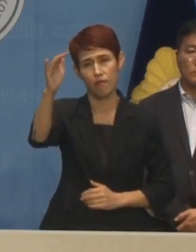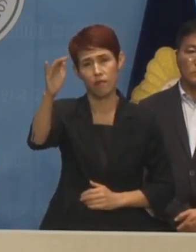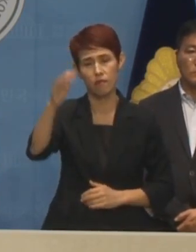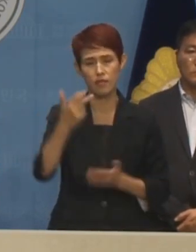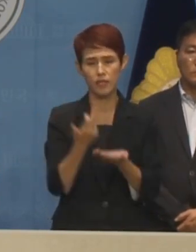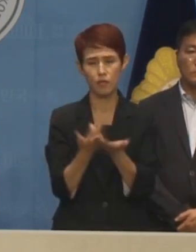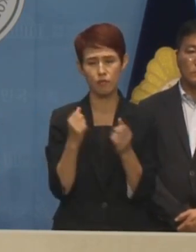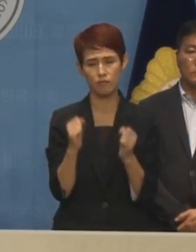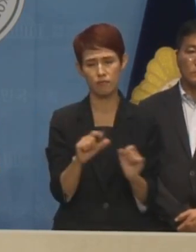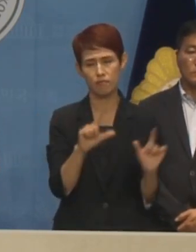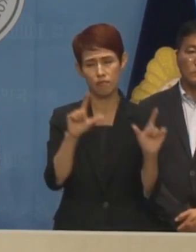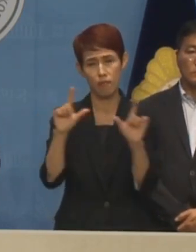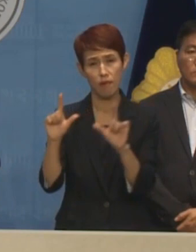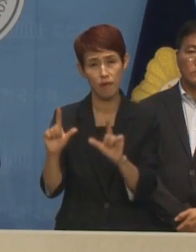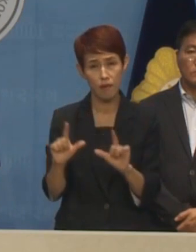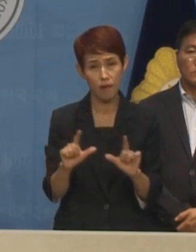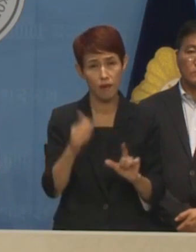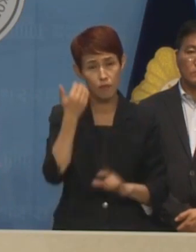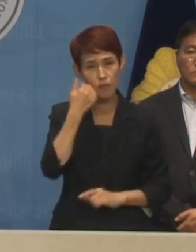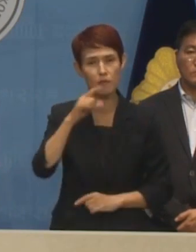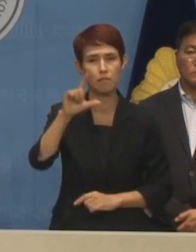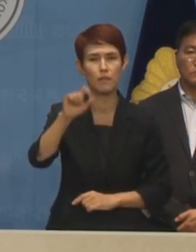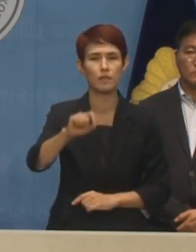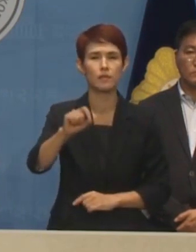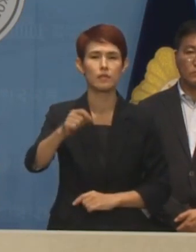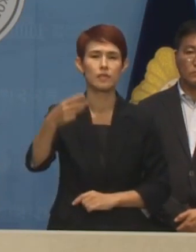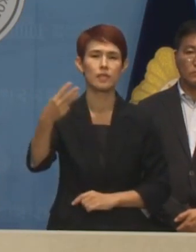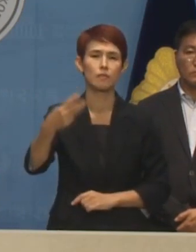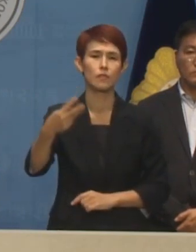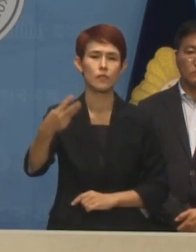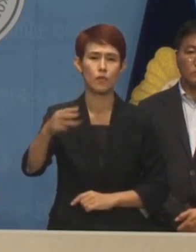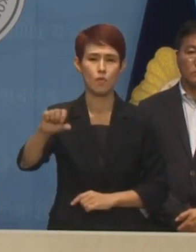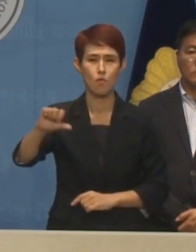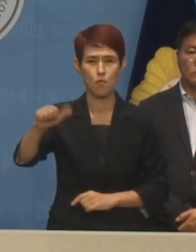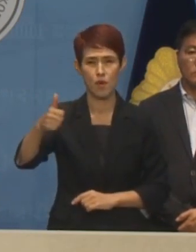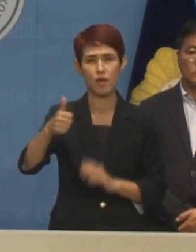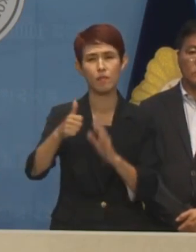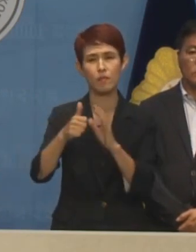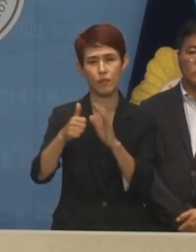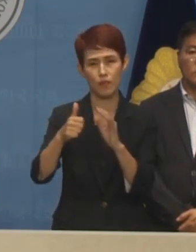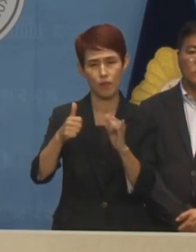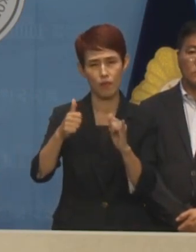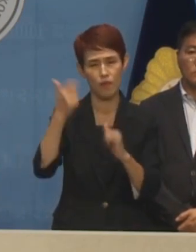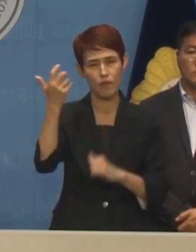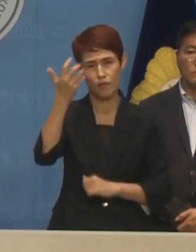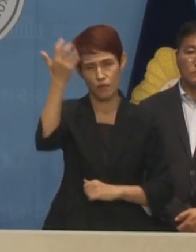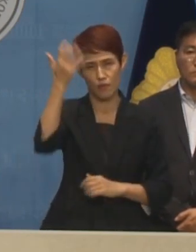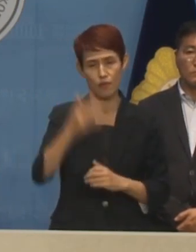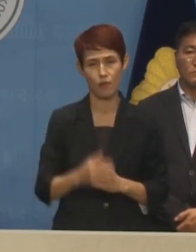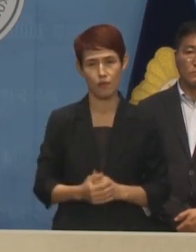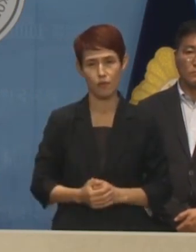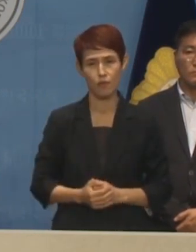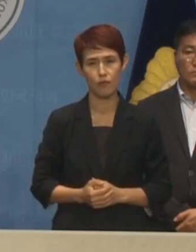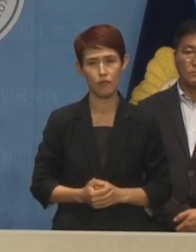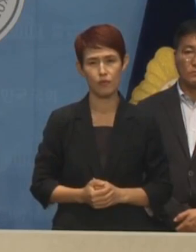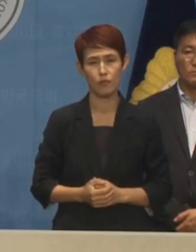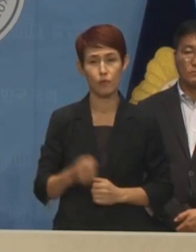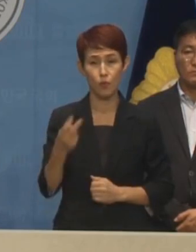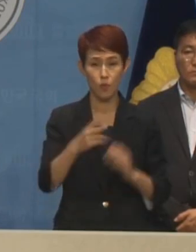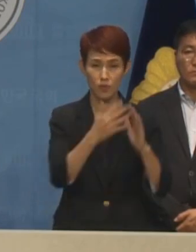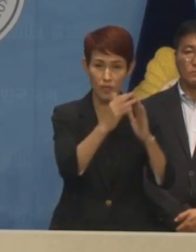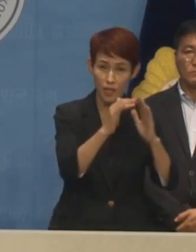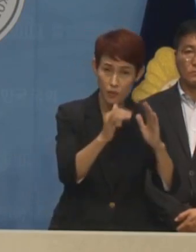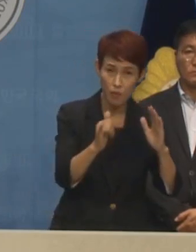떠나지 못했을 14,500여 4.3 영령들과 10만 4.3